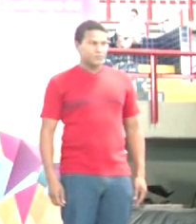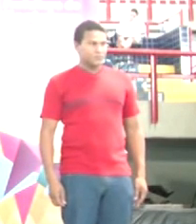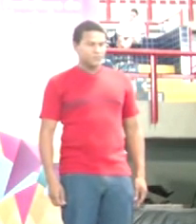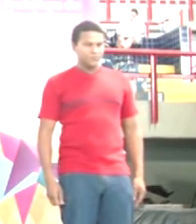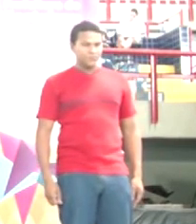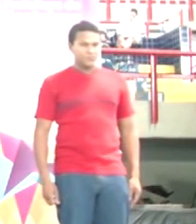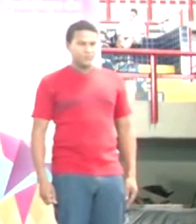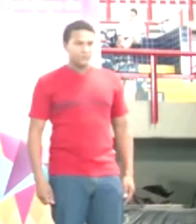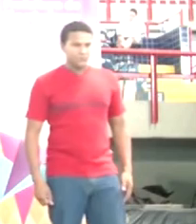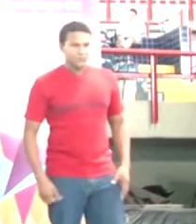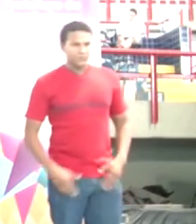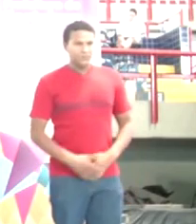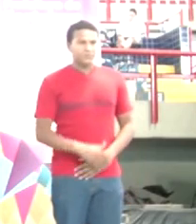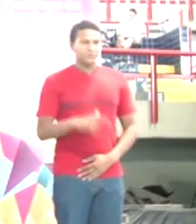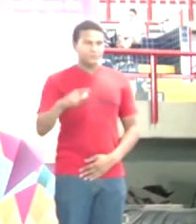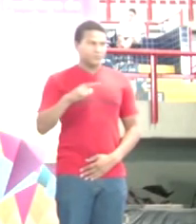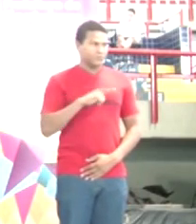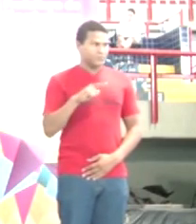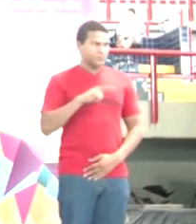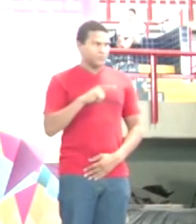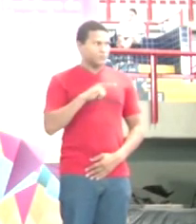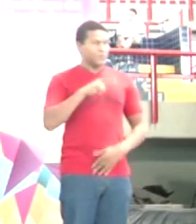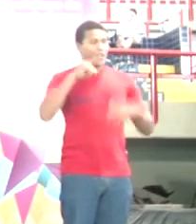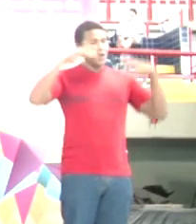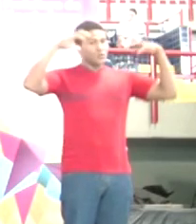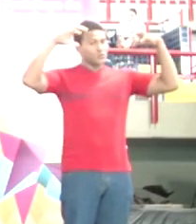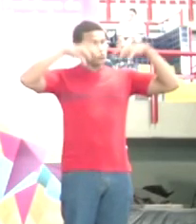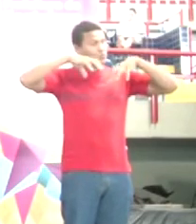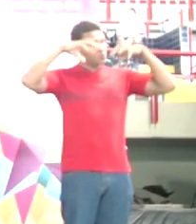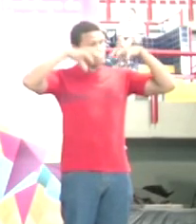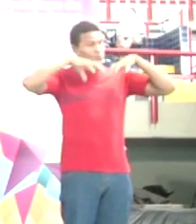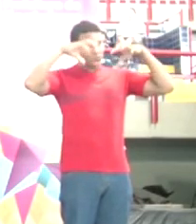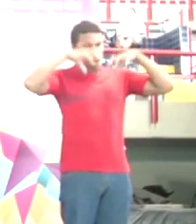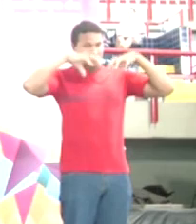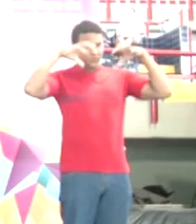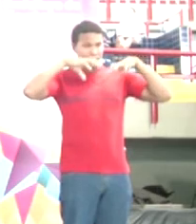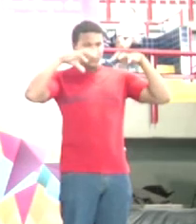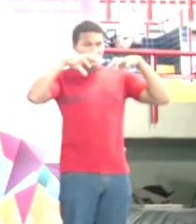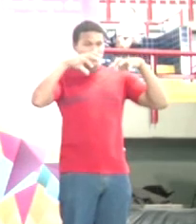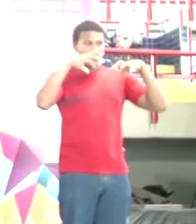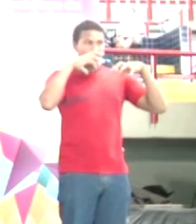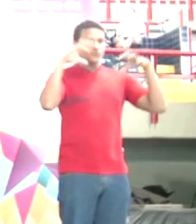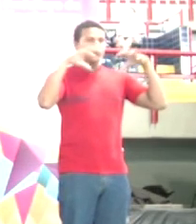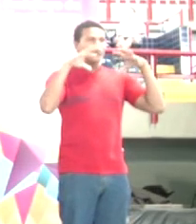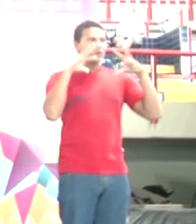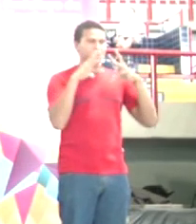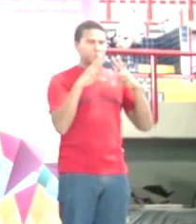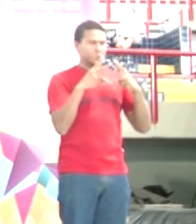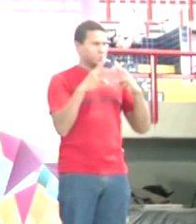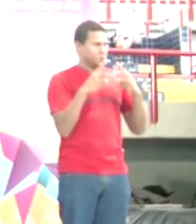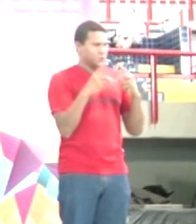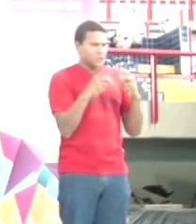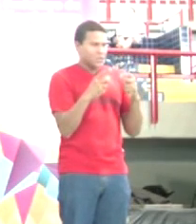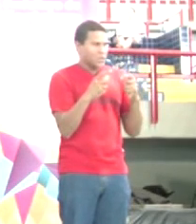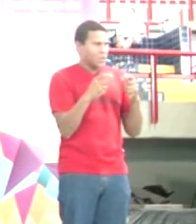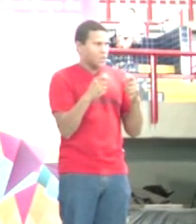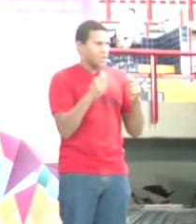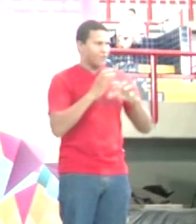chuva ácida, aí observe, de 15 questões, 2 envolvendo o mesmo tema, chuva